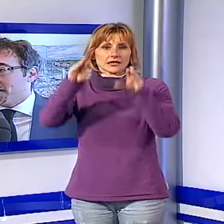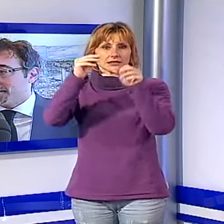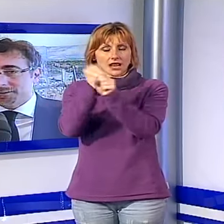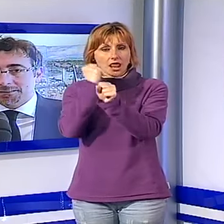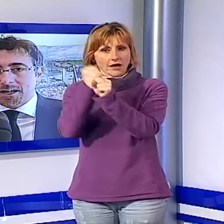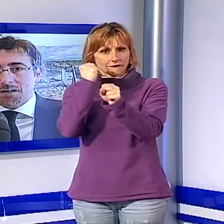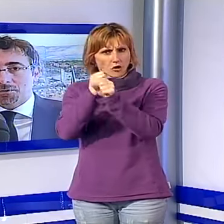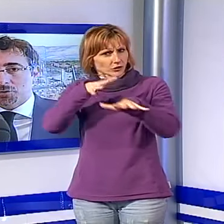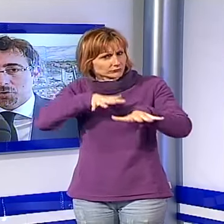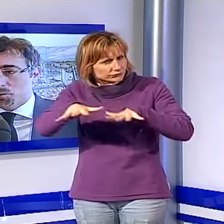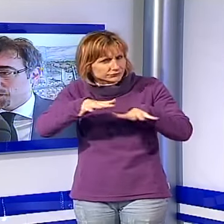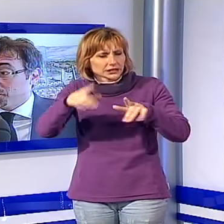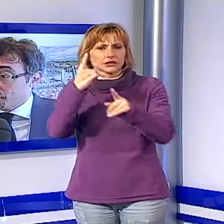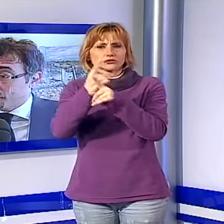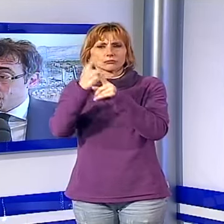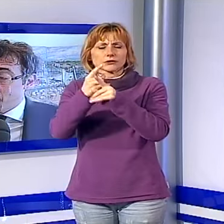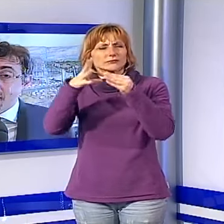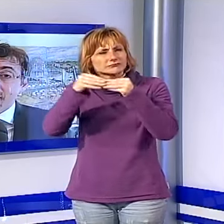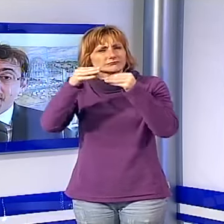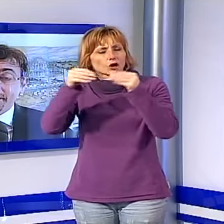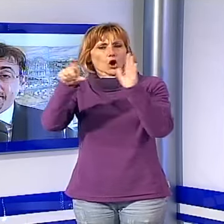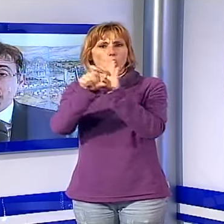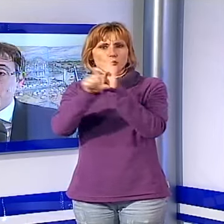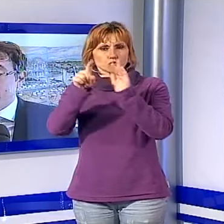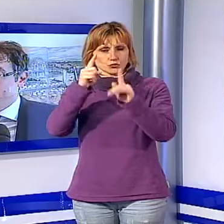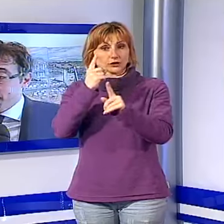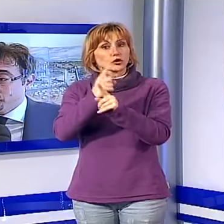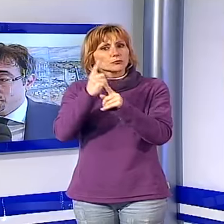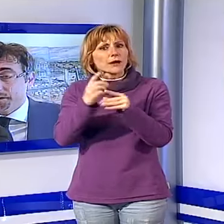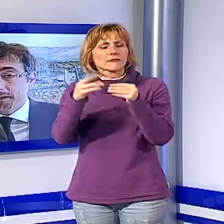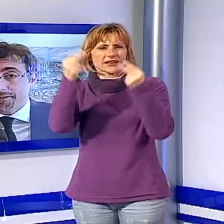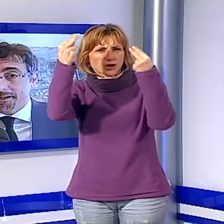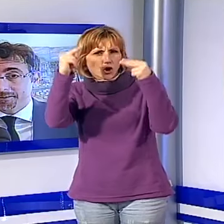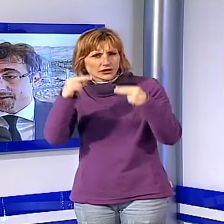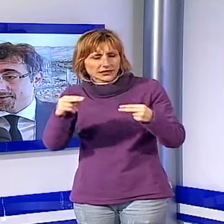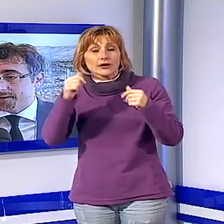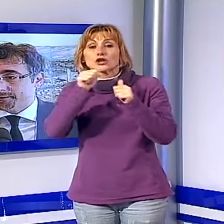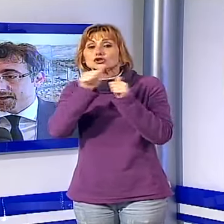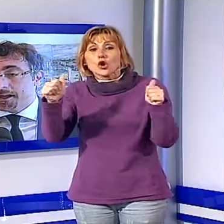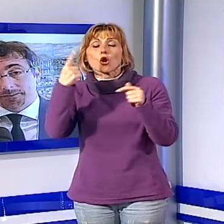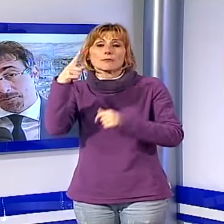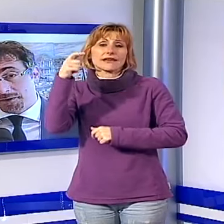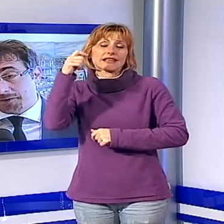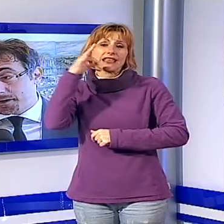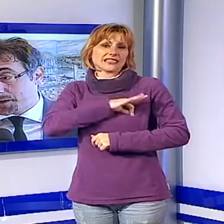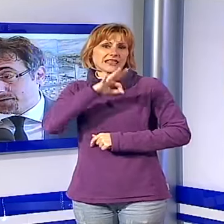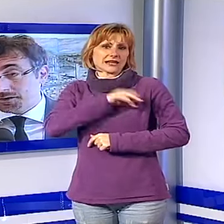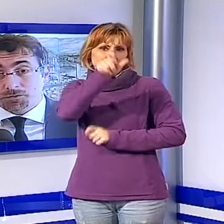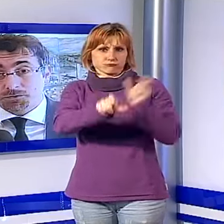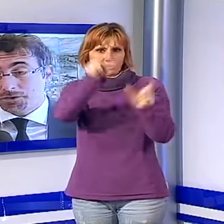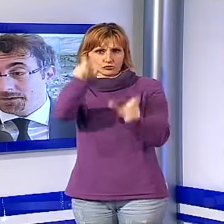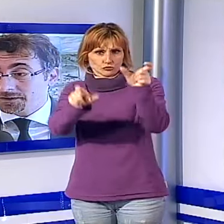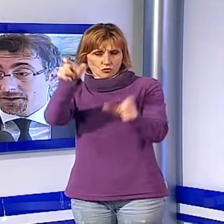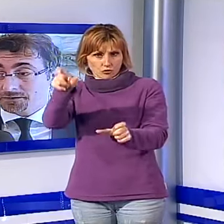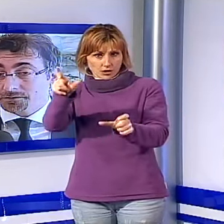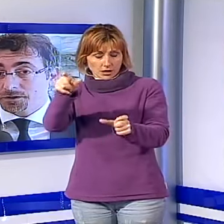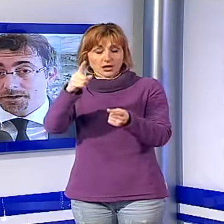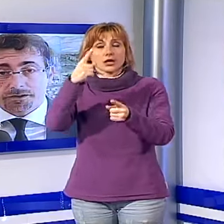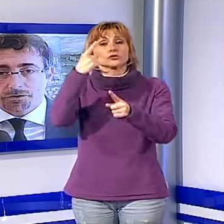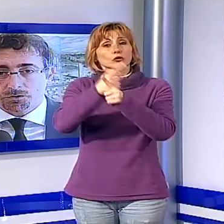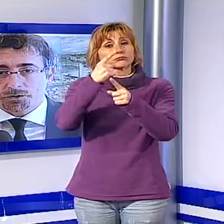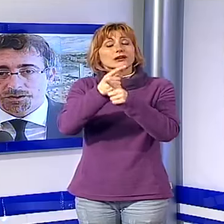riassestare questo comune, bisogna insomma fare dei correttivi tutti negli interessi della gente e se per fare questo devo sostituire degli